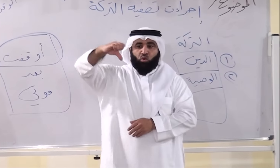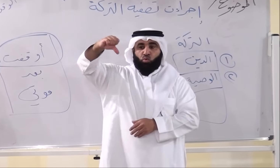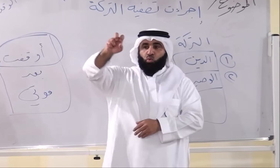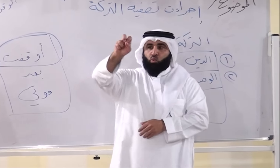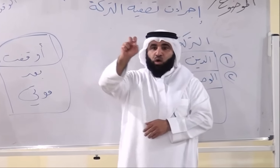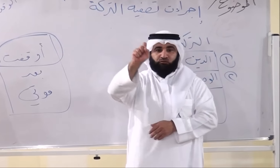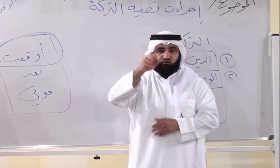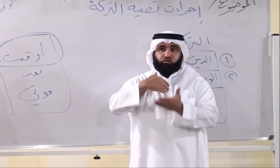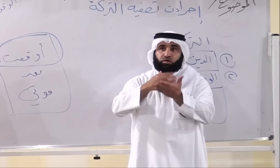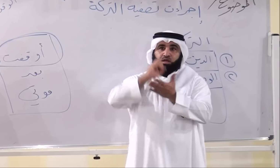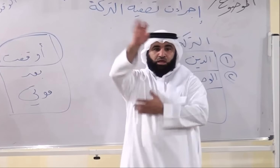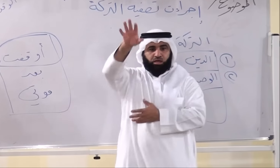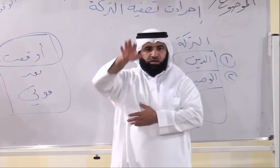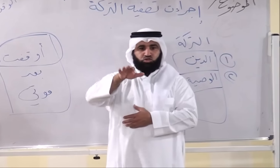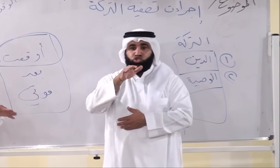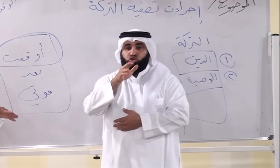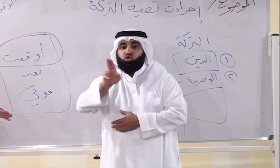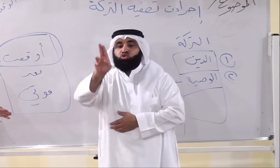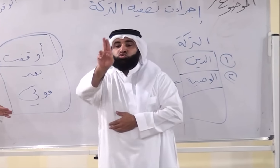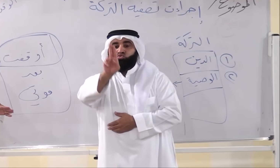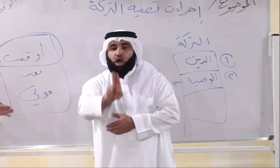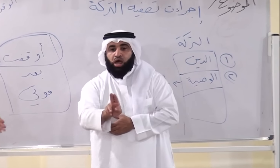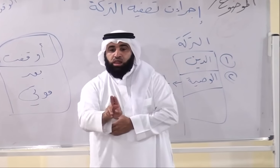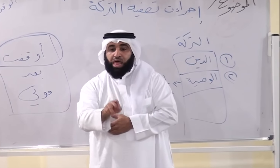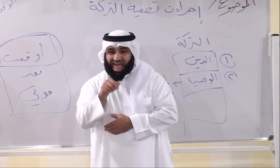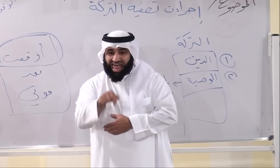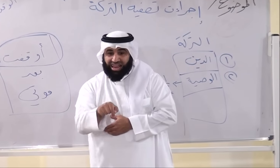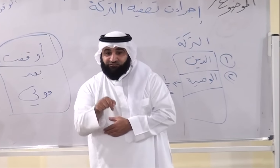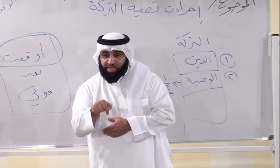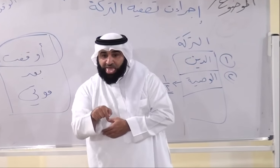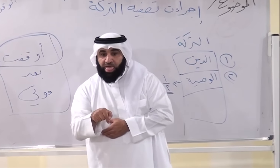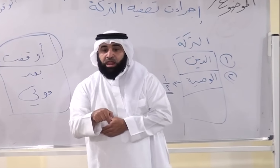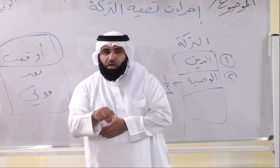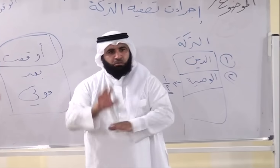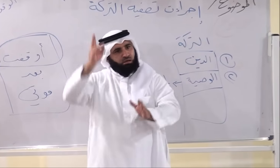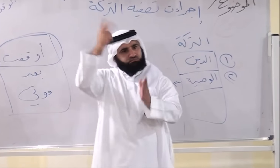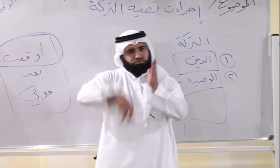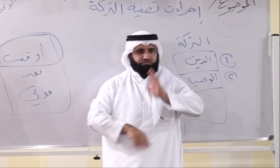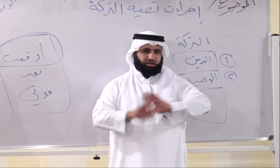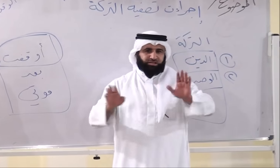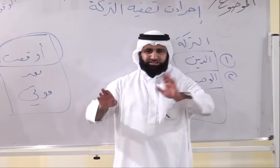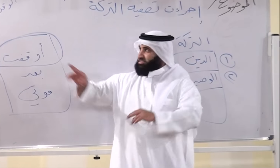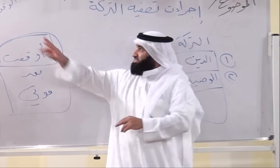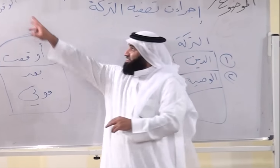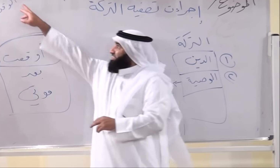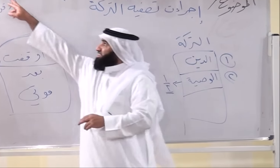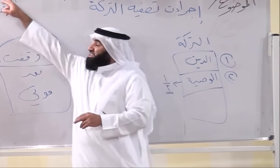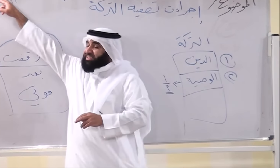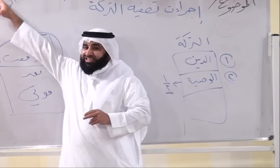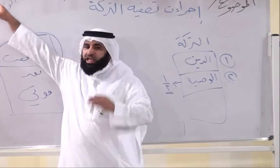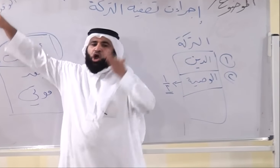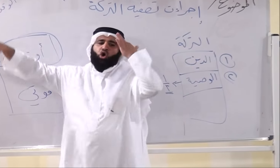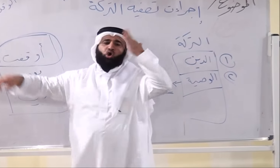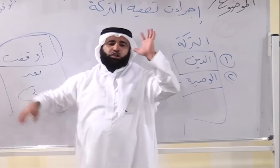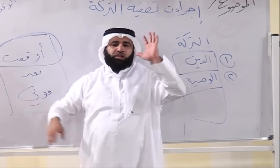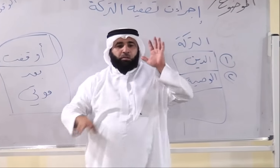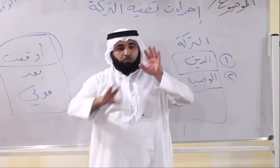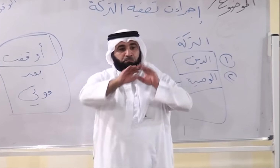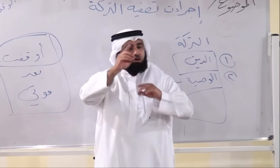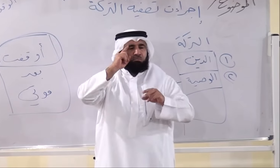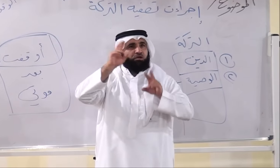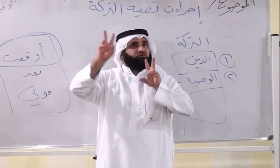الآن فما يقدر يعني أو قصدك أو صيد. فبعضهم يشكل عليه